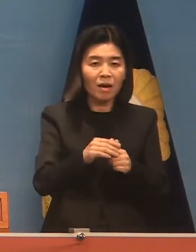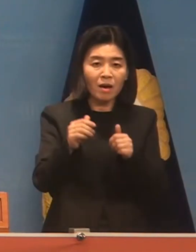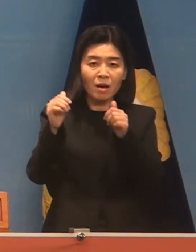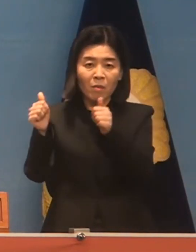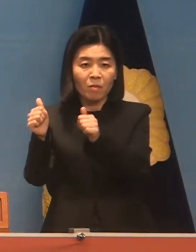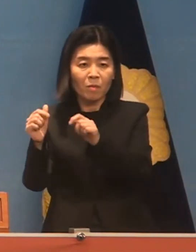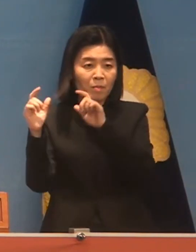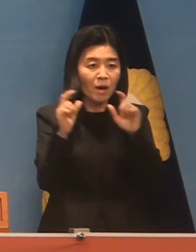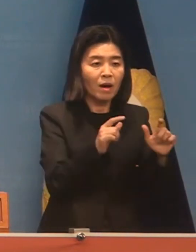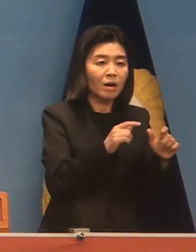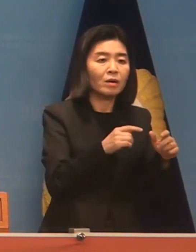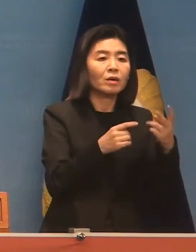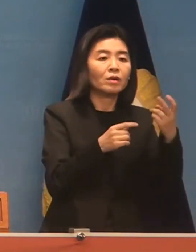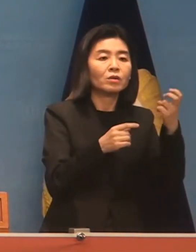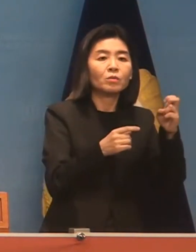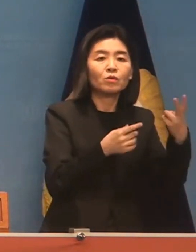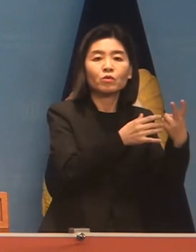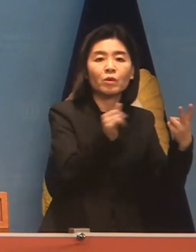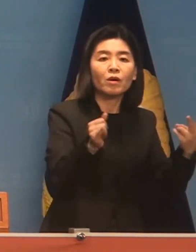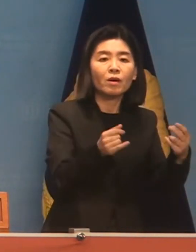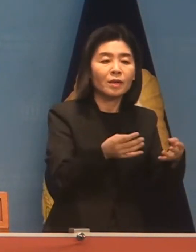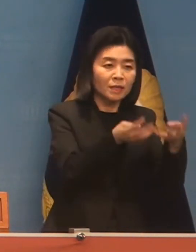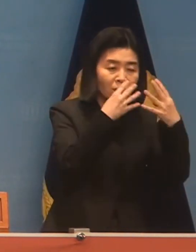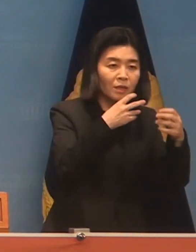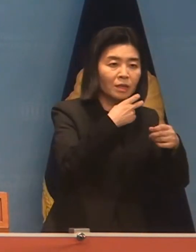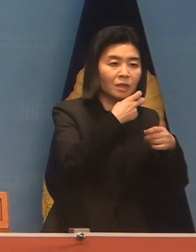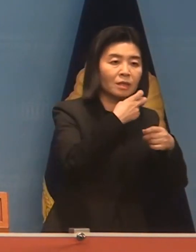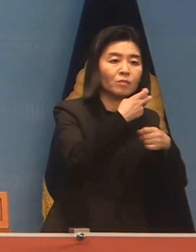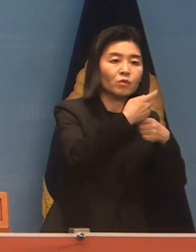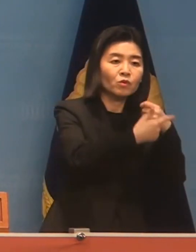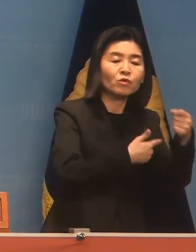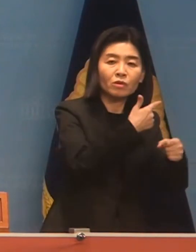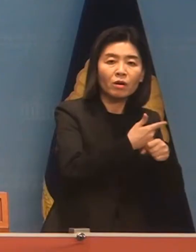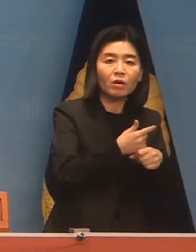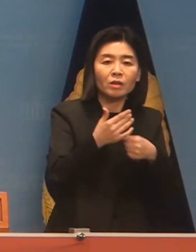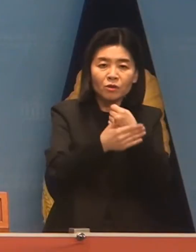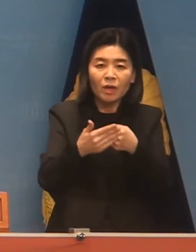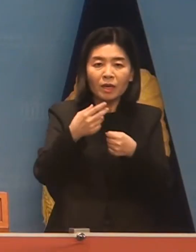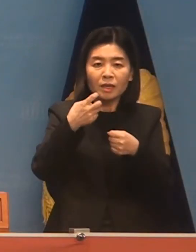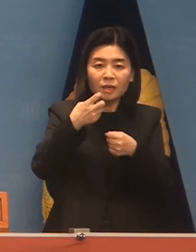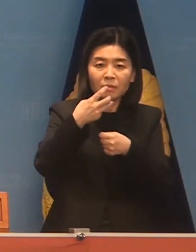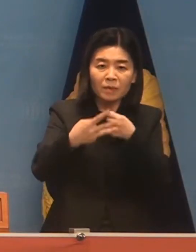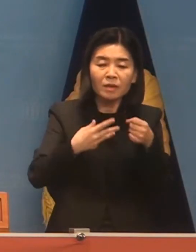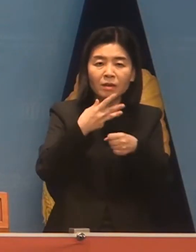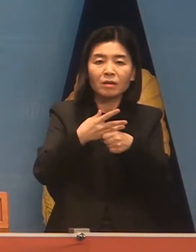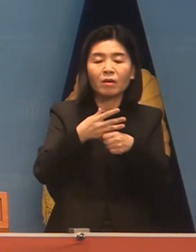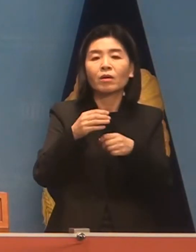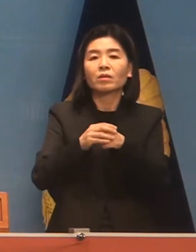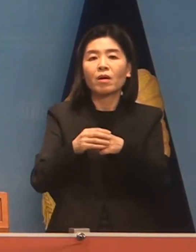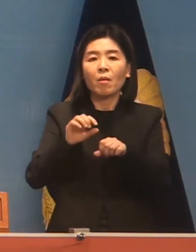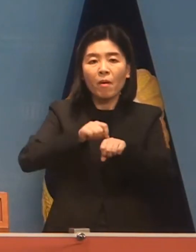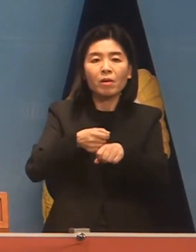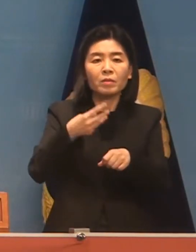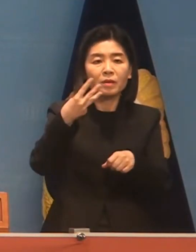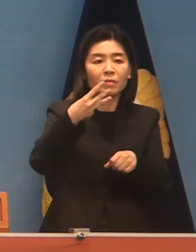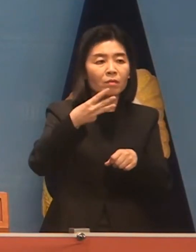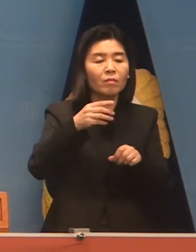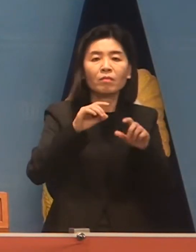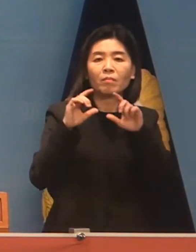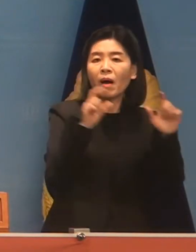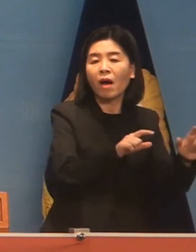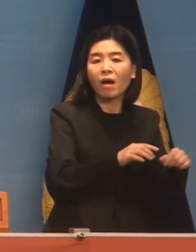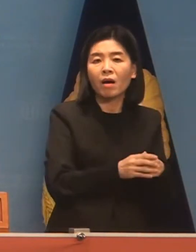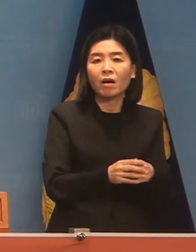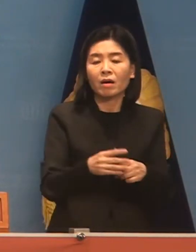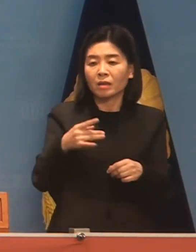총 징역 16년 2개월과 집행유예 28년, 벌금 3,100만 원을 선고했습니다.